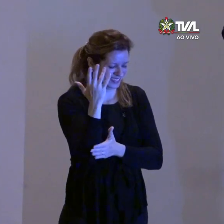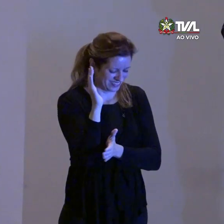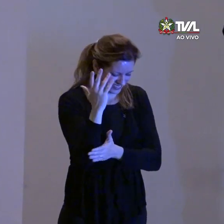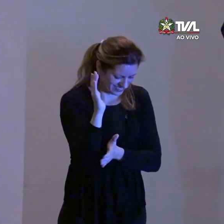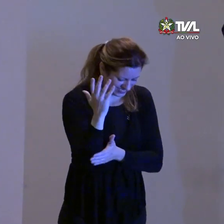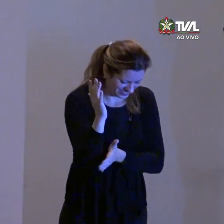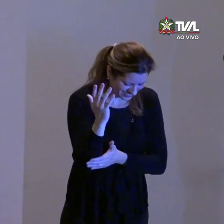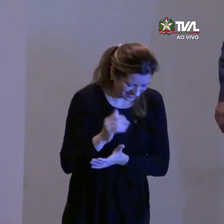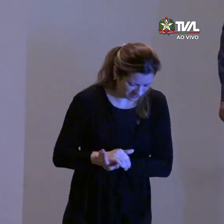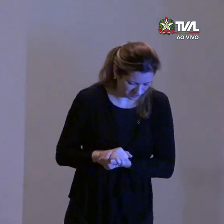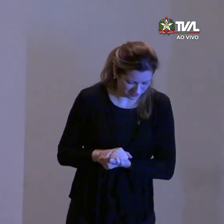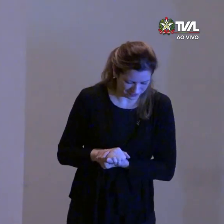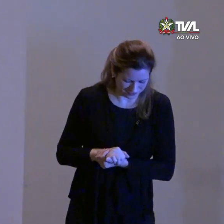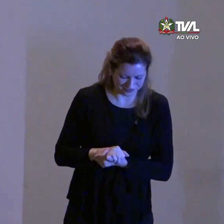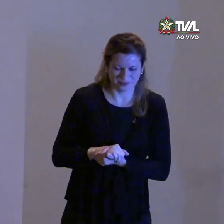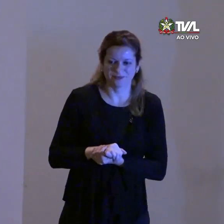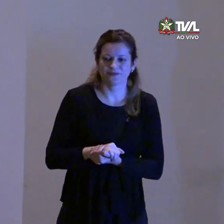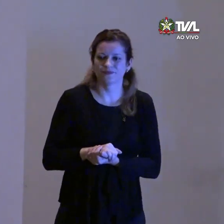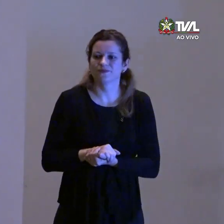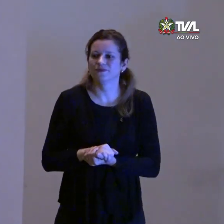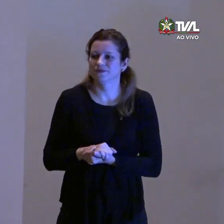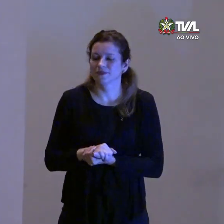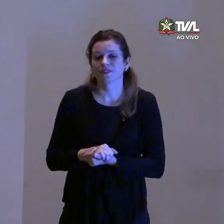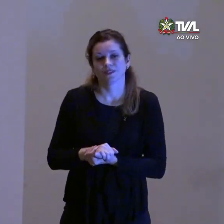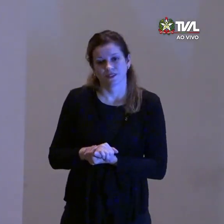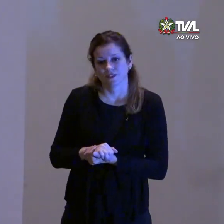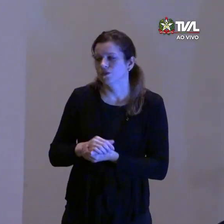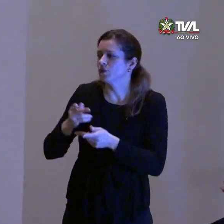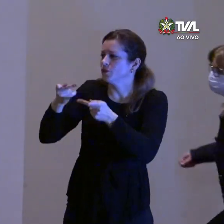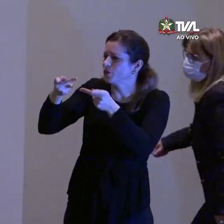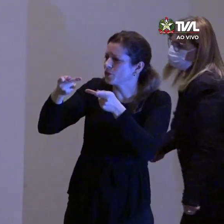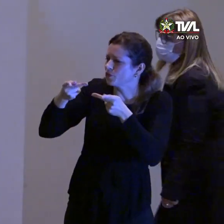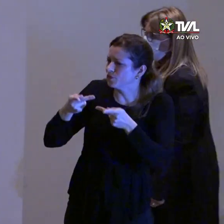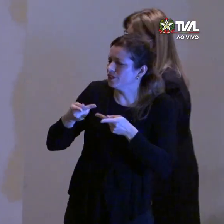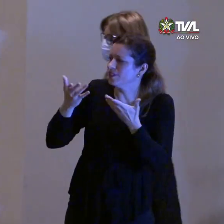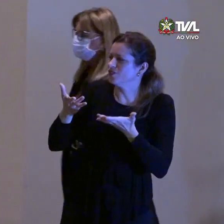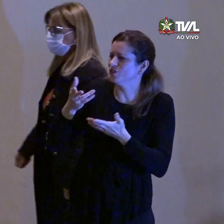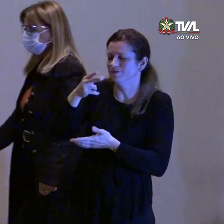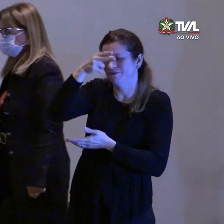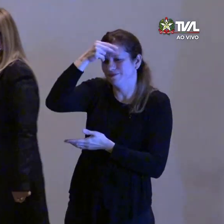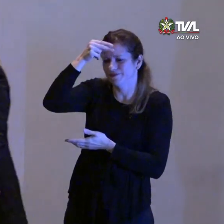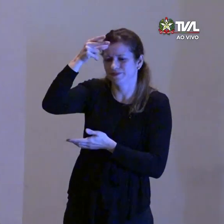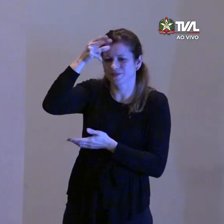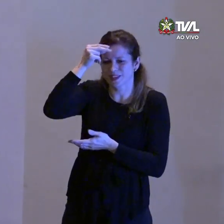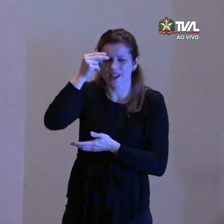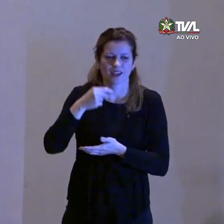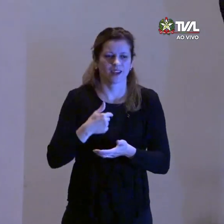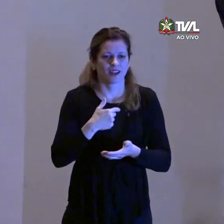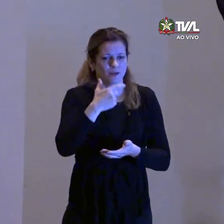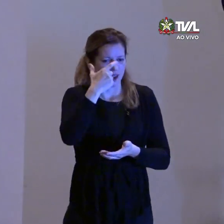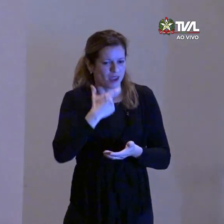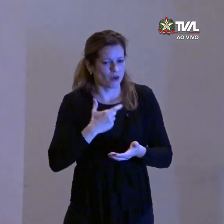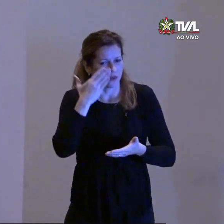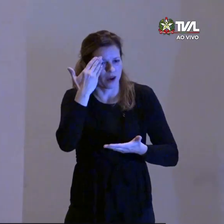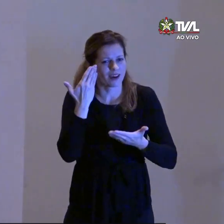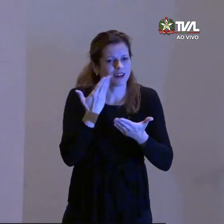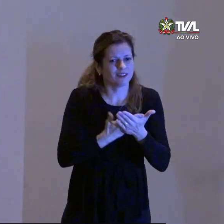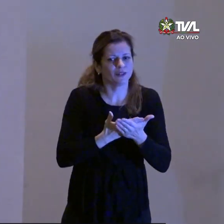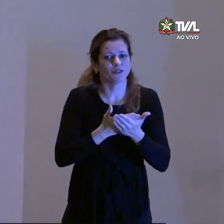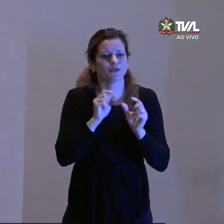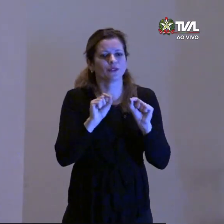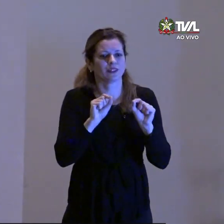eu fiz esse convite Prefeito Topázio porque eu acredito que a